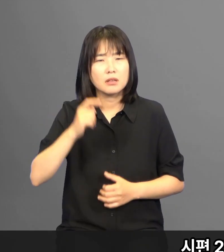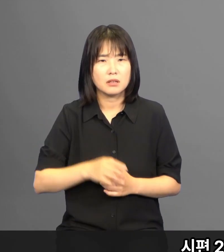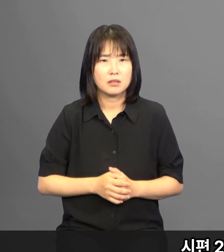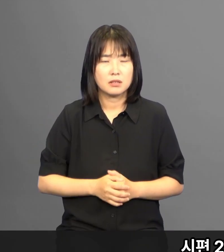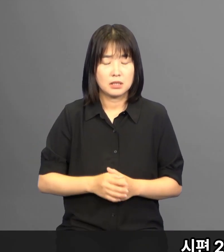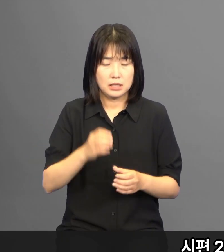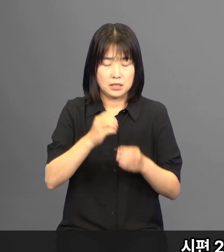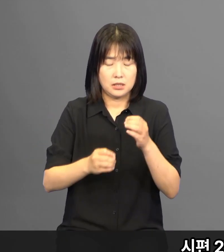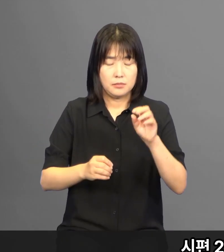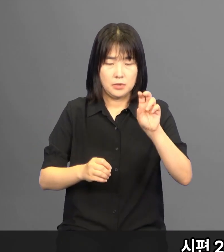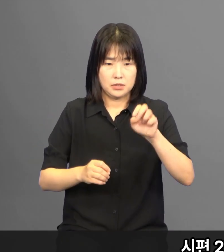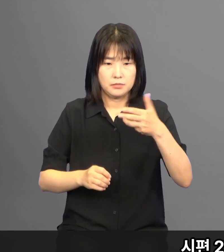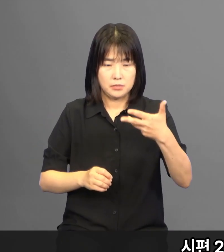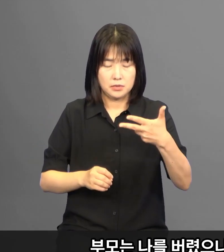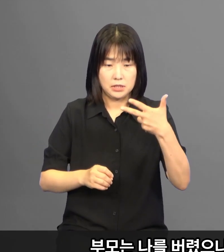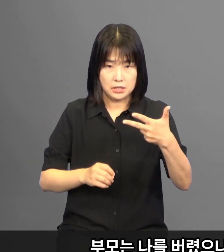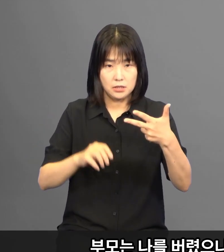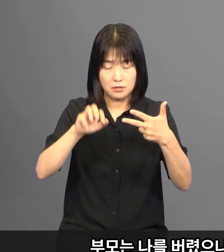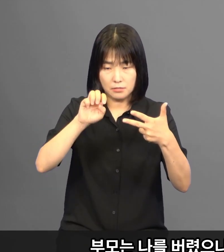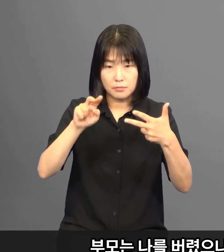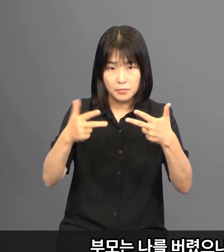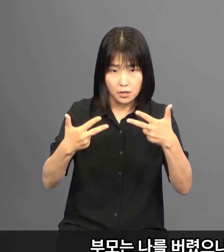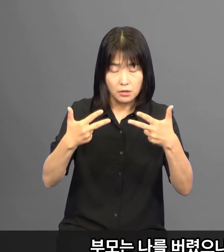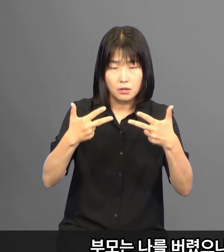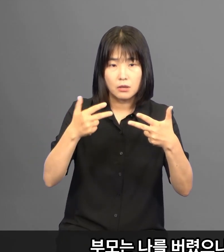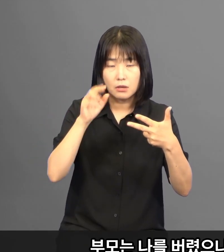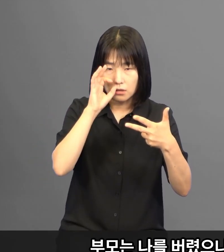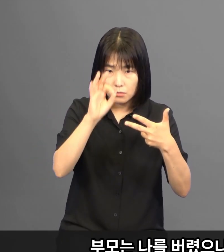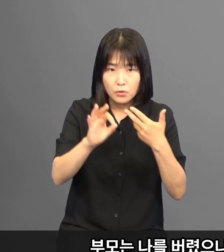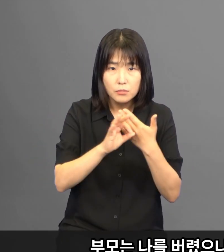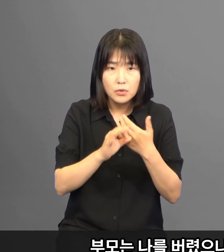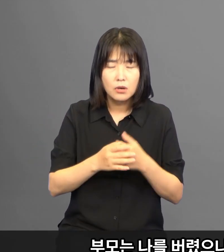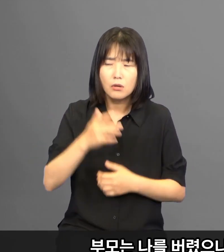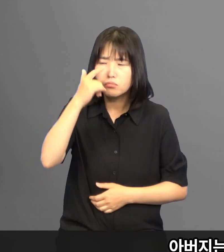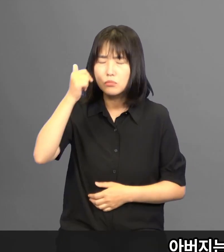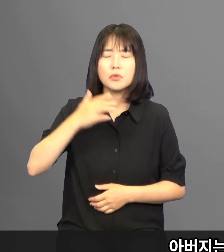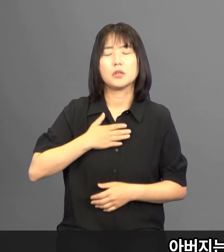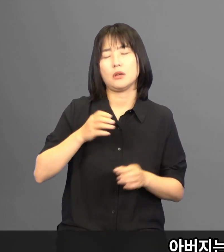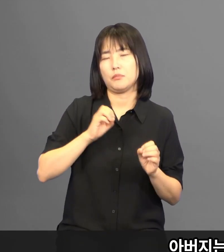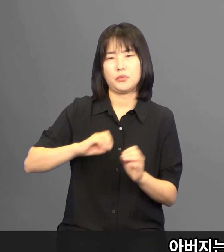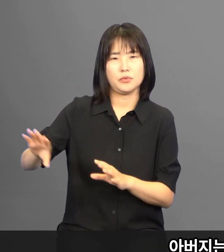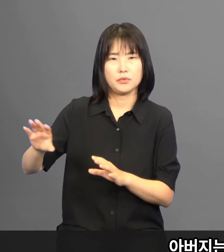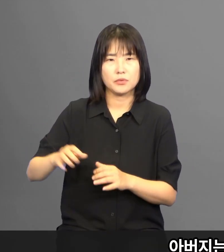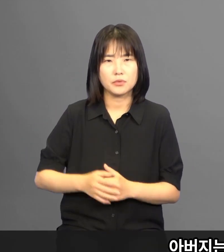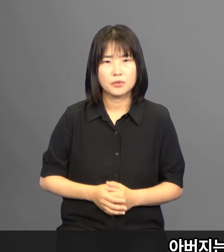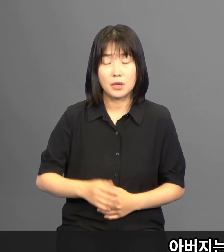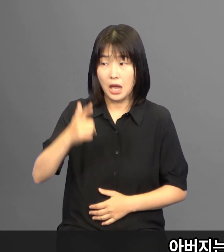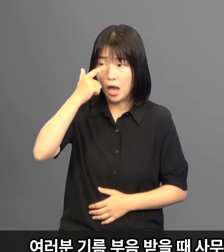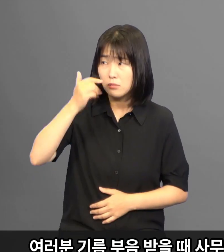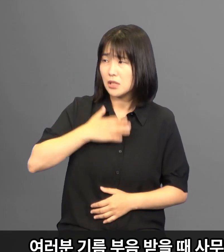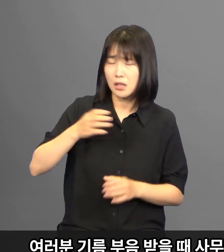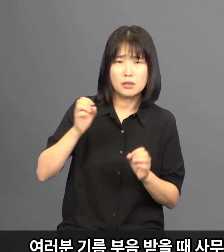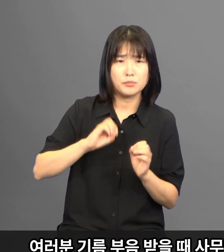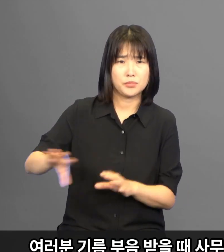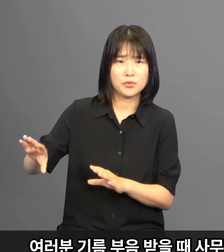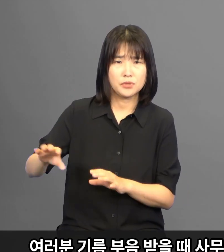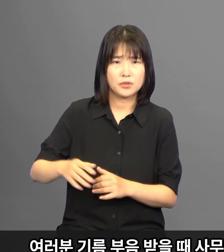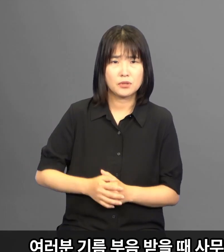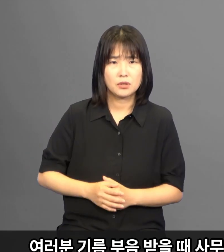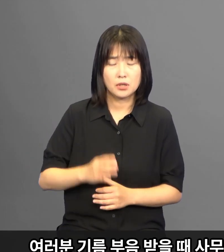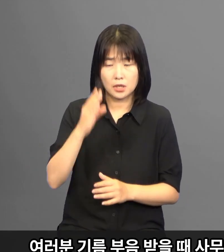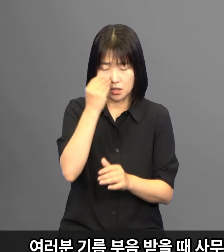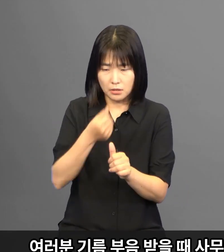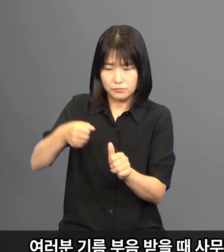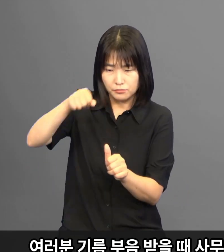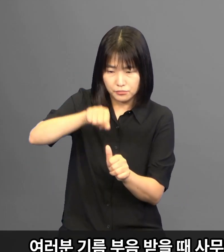시편 27편에 보면요, 부모는 나를 버렸으나, 다윗이 이렇게 고백합니다. 아버지는 나를 버렸대. 여러분, 기름 부음 받을